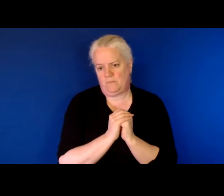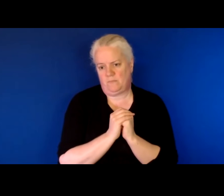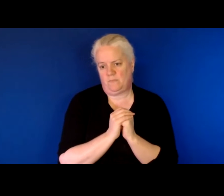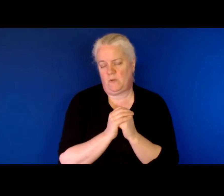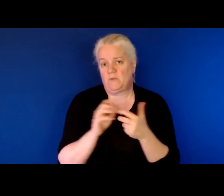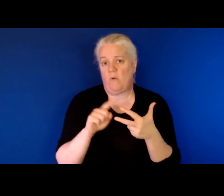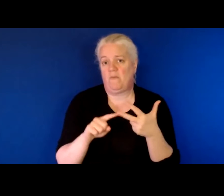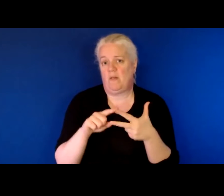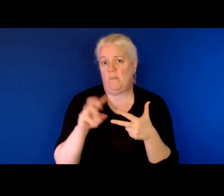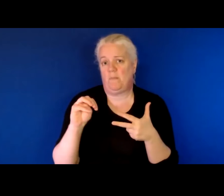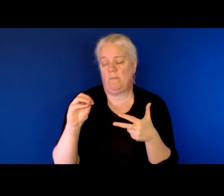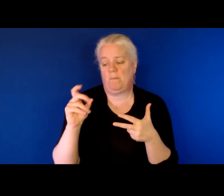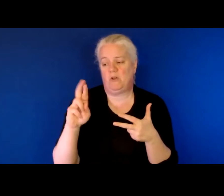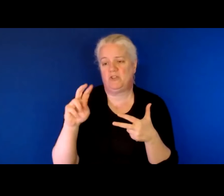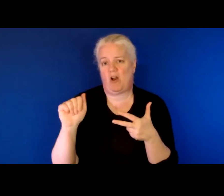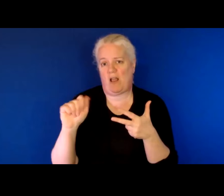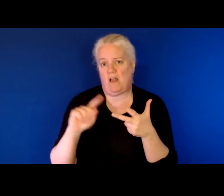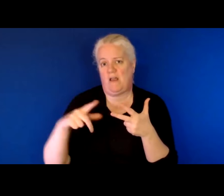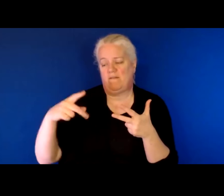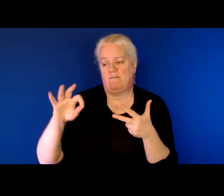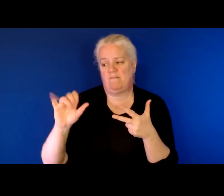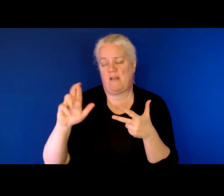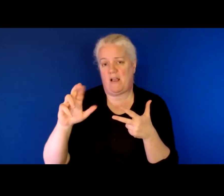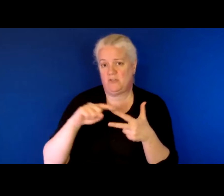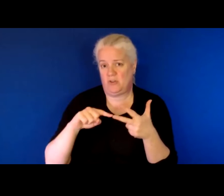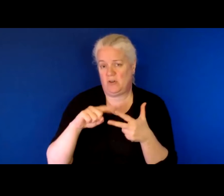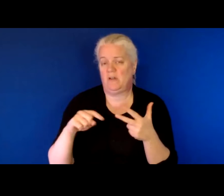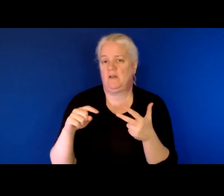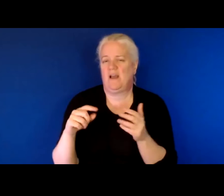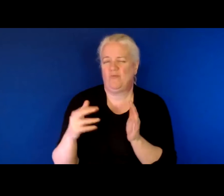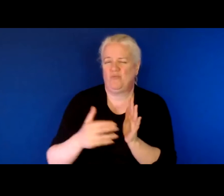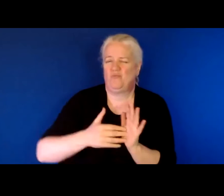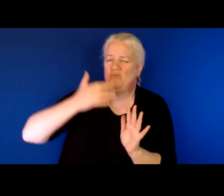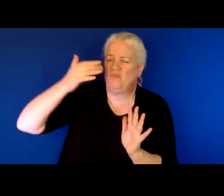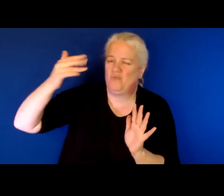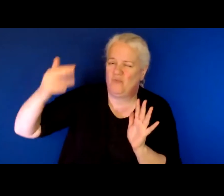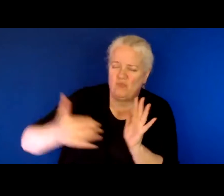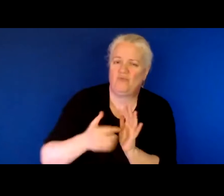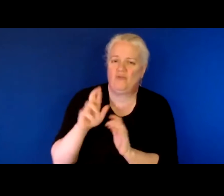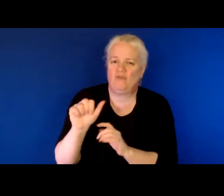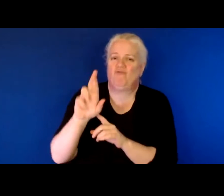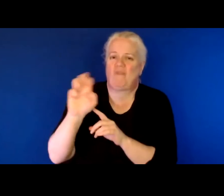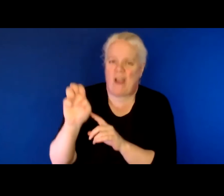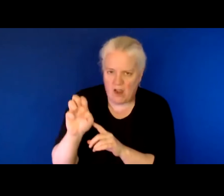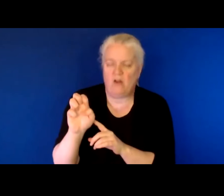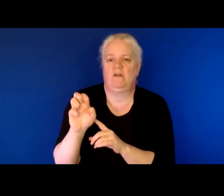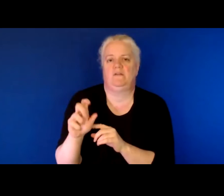痛。还有是有一个可能会感觉累的情况。